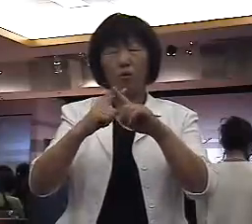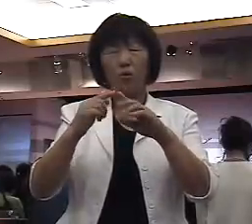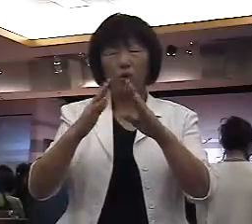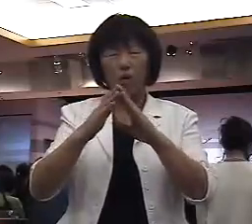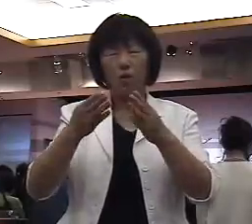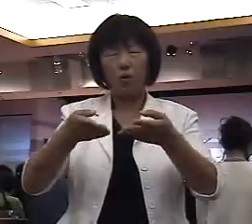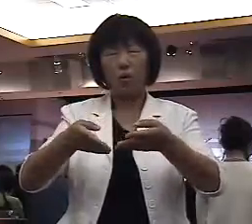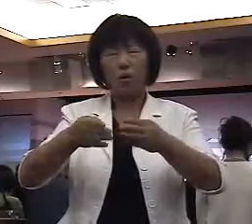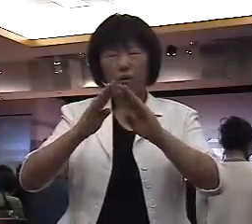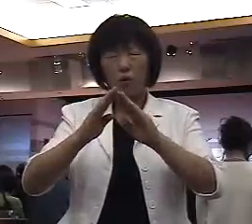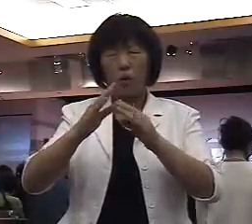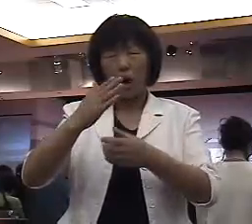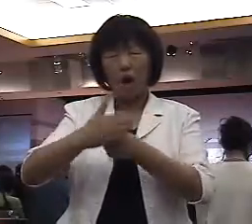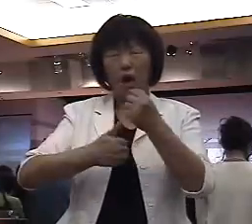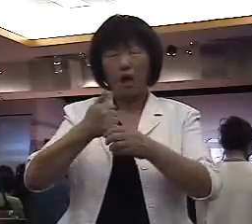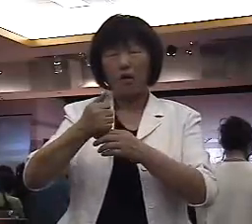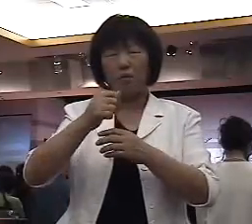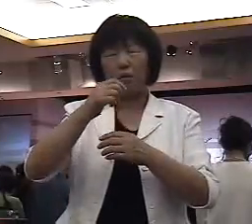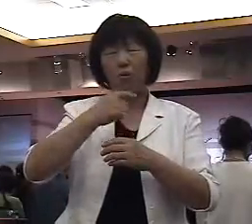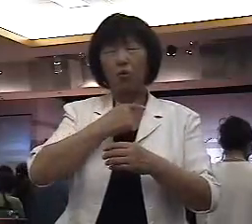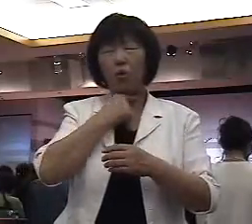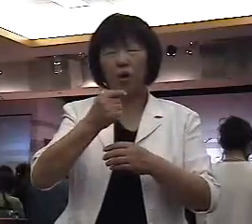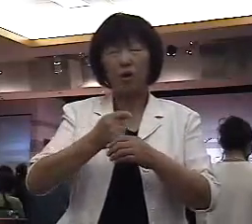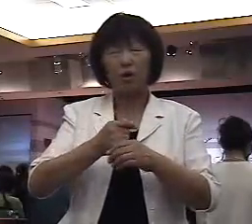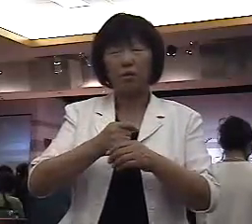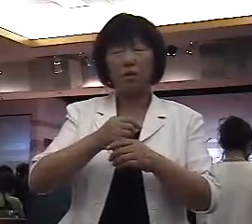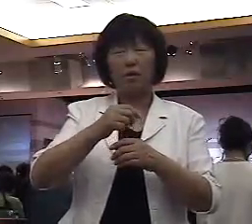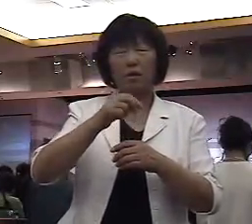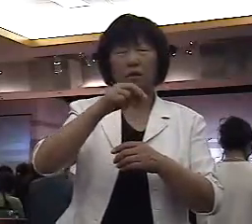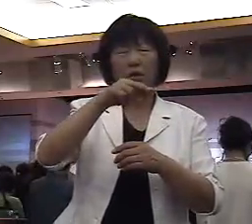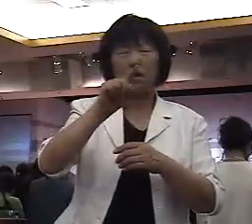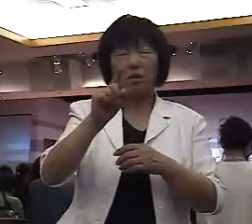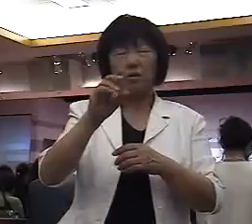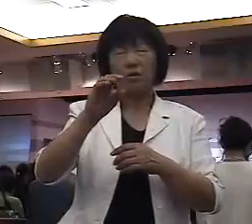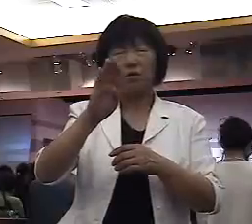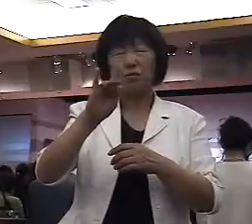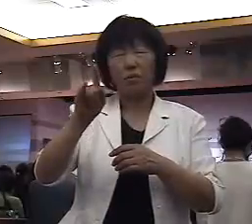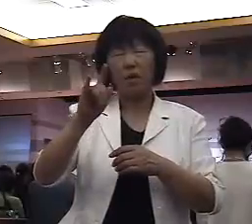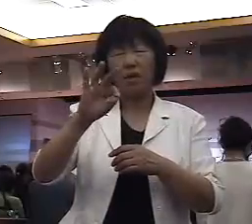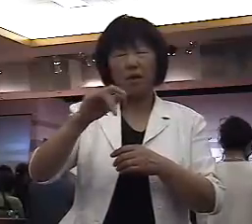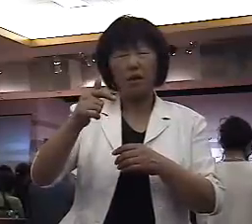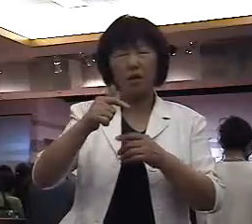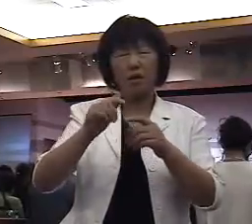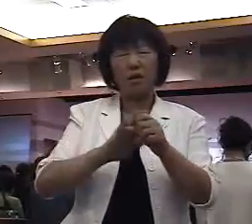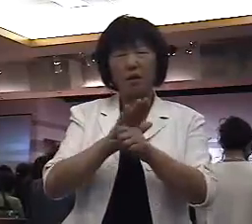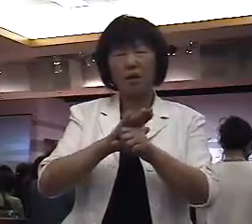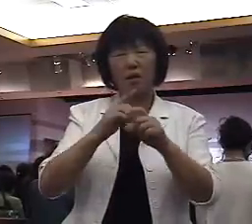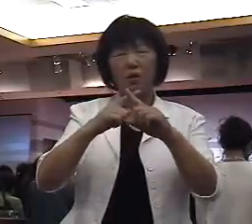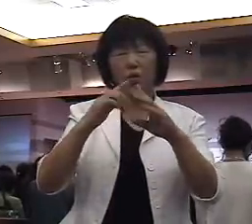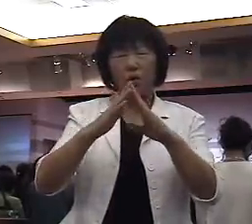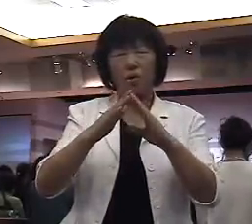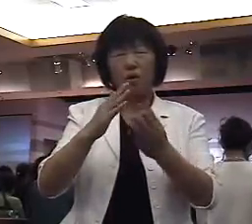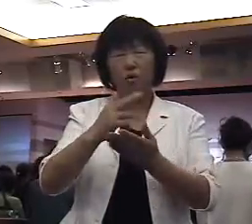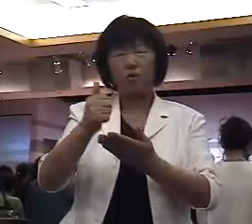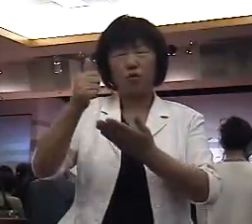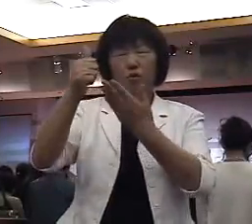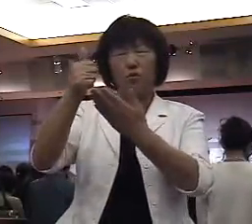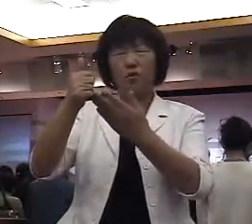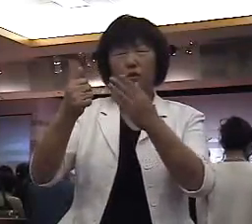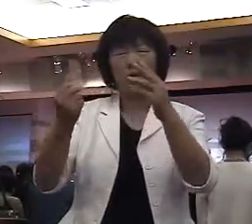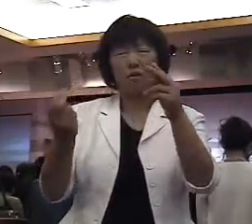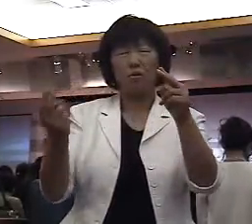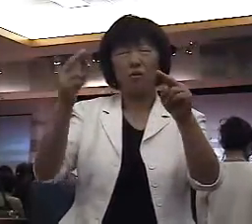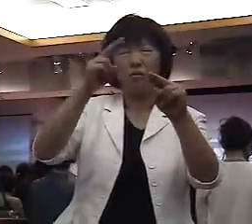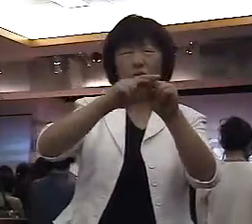교회로 세워주시옵소서. 사우스베이 사랑의 교회를 주님의 손에 올려드립니다. 하나님, 주님께서 시작하신 일